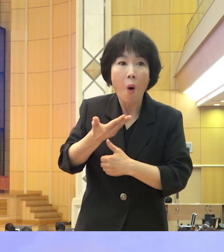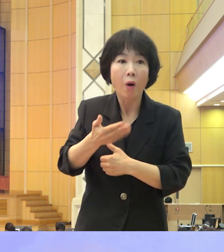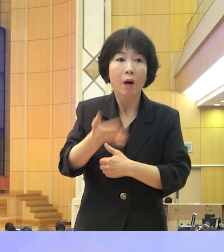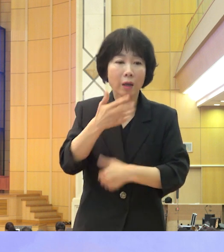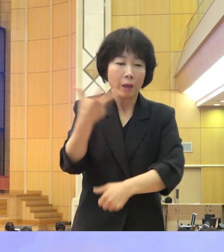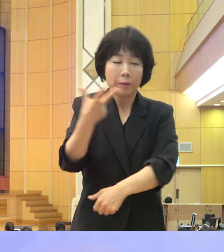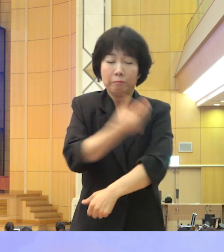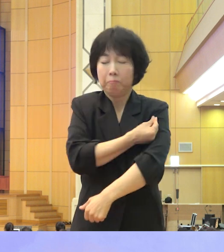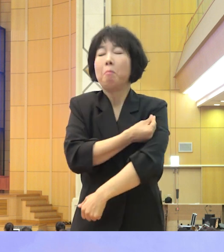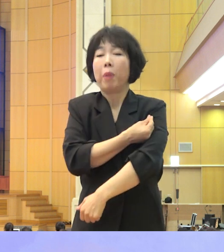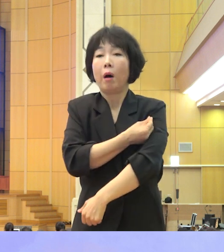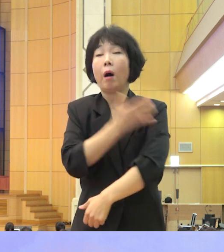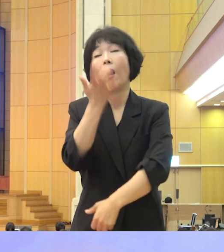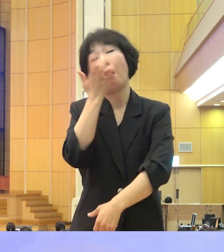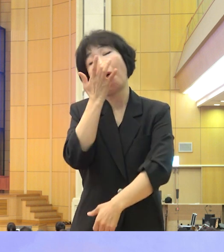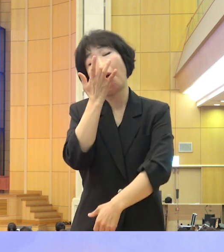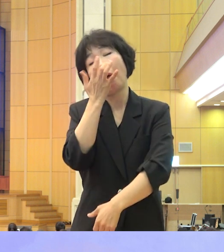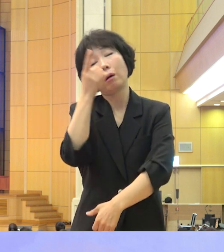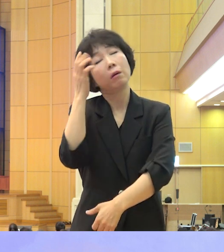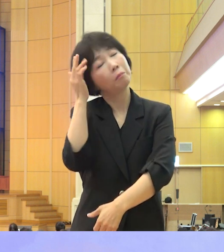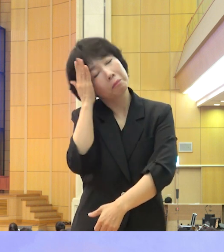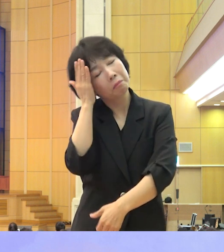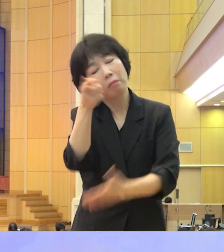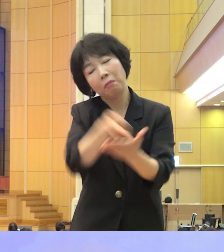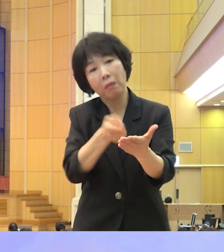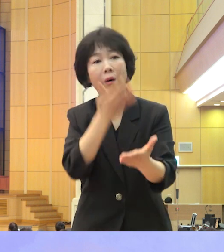때 아주 유명한